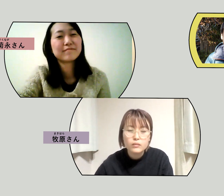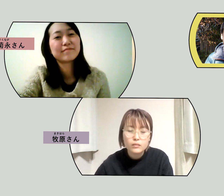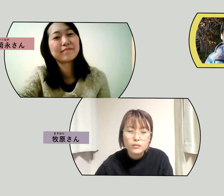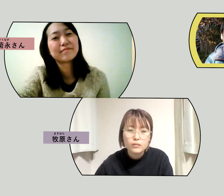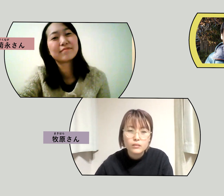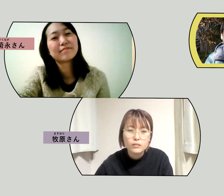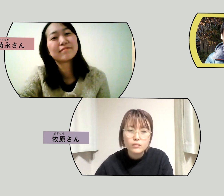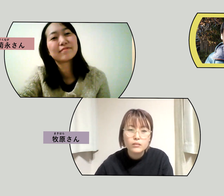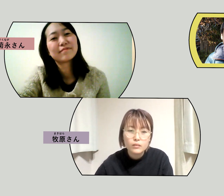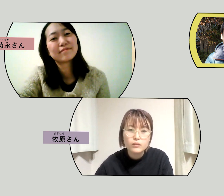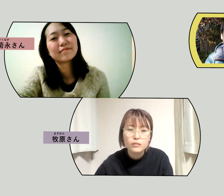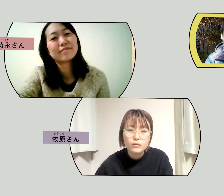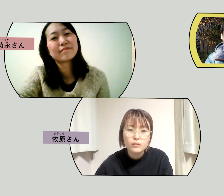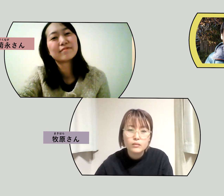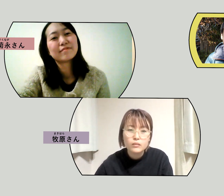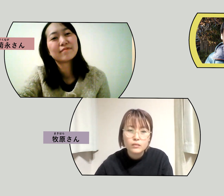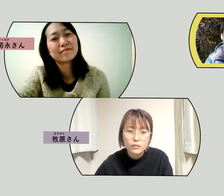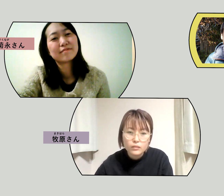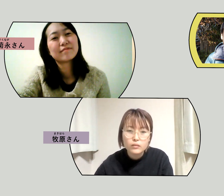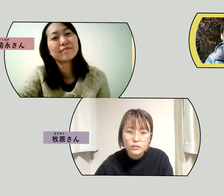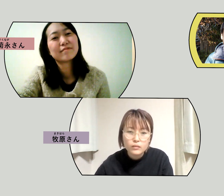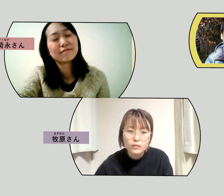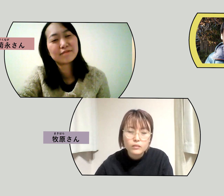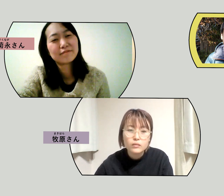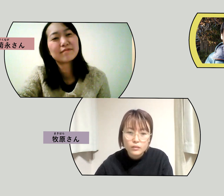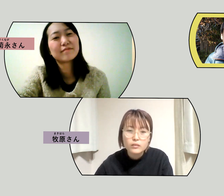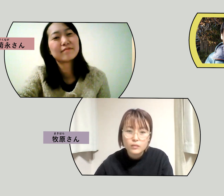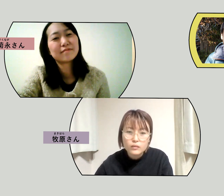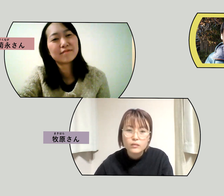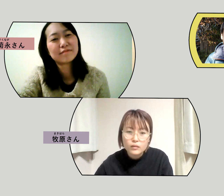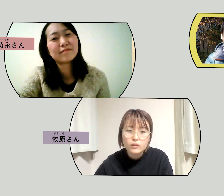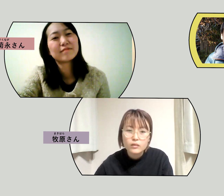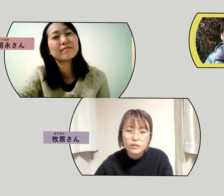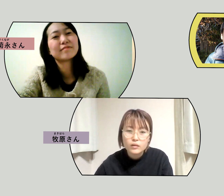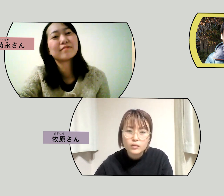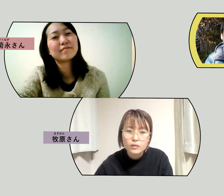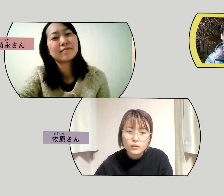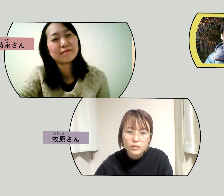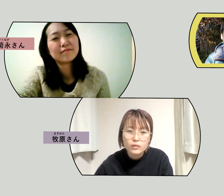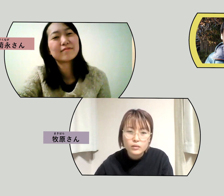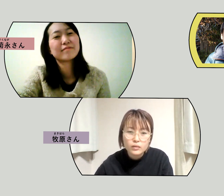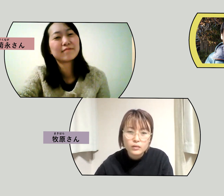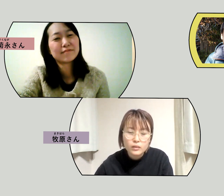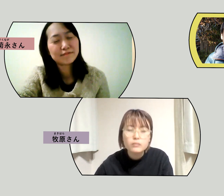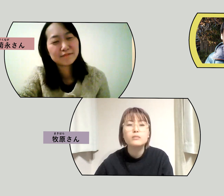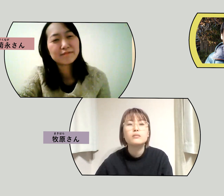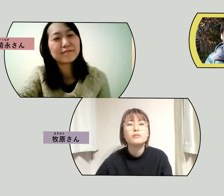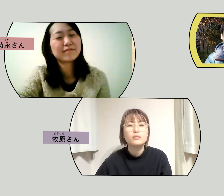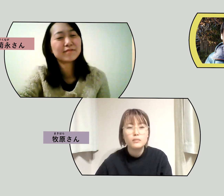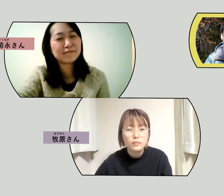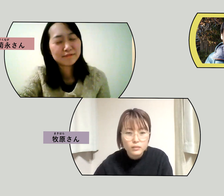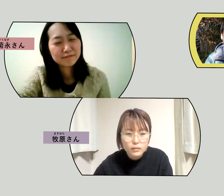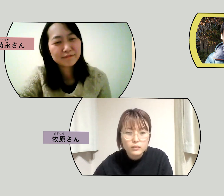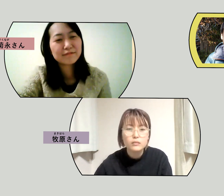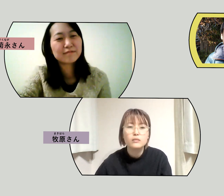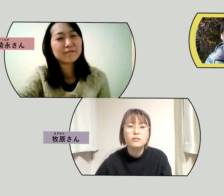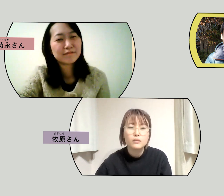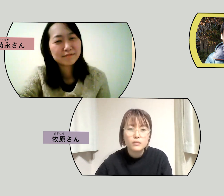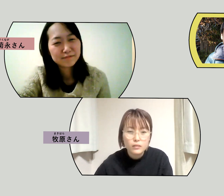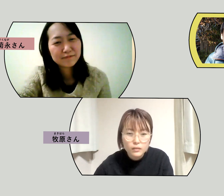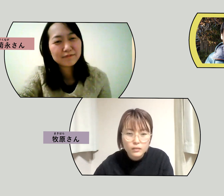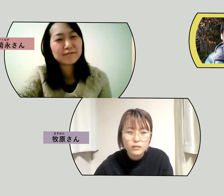音響になったりとかすると思うんですけど今度多分何が問題になってくるかって言うと音の構図が